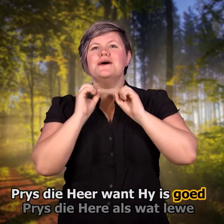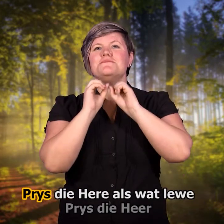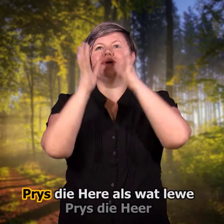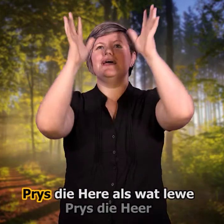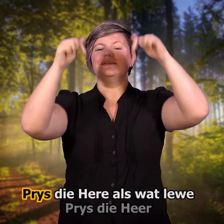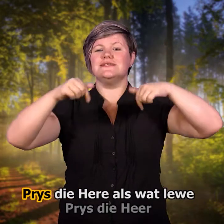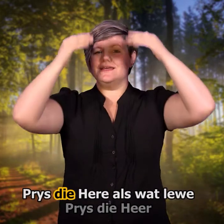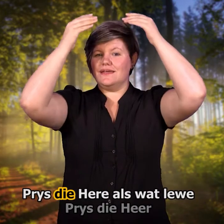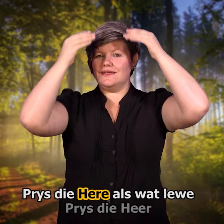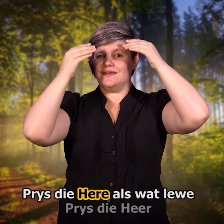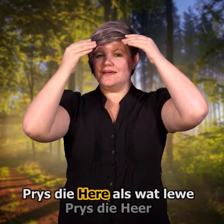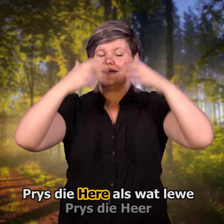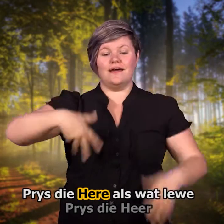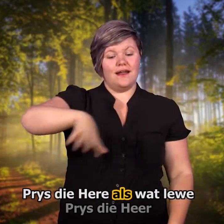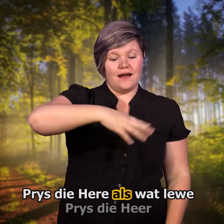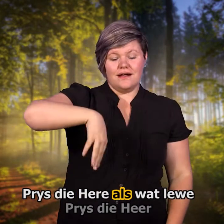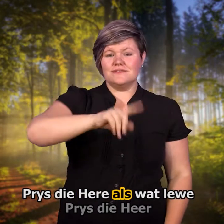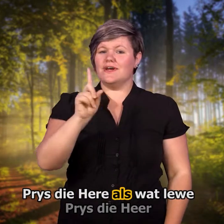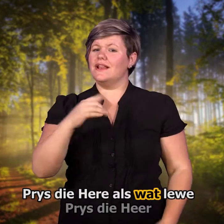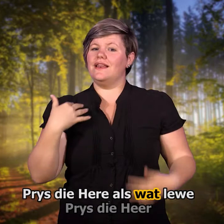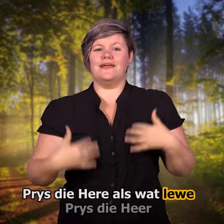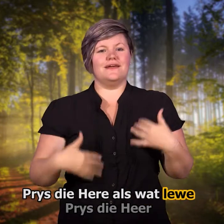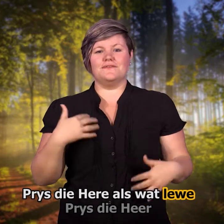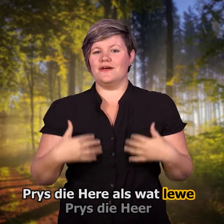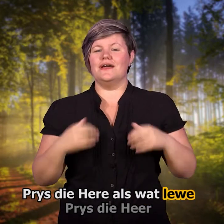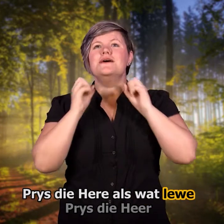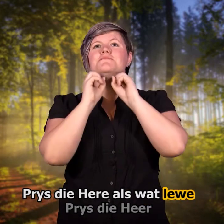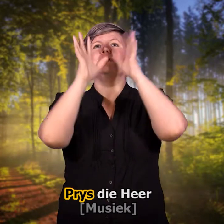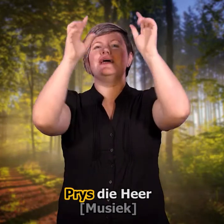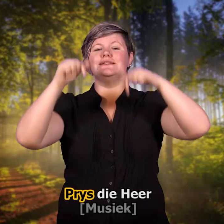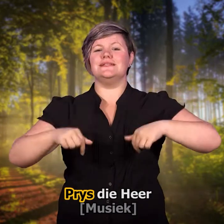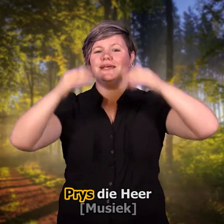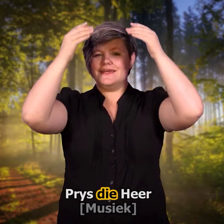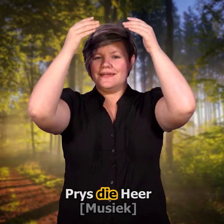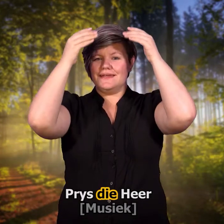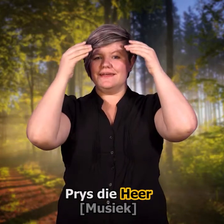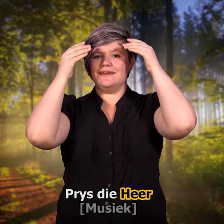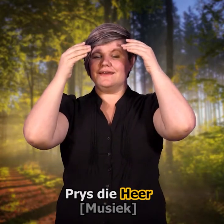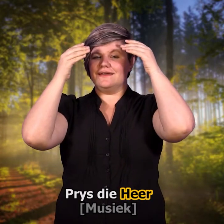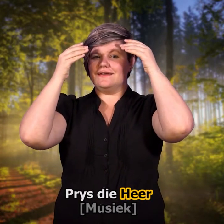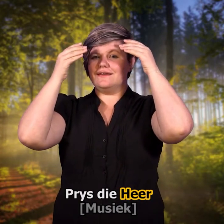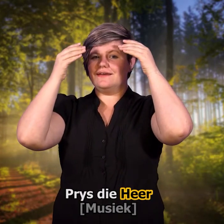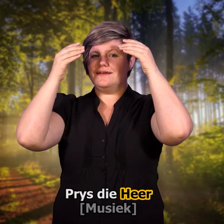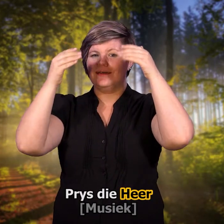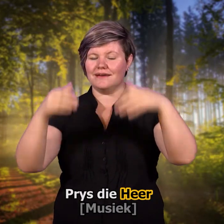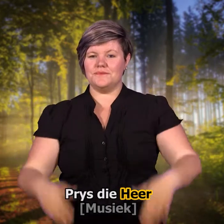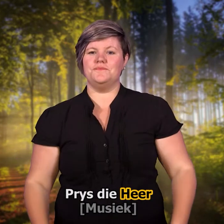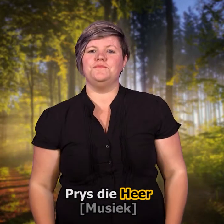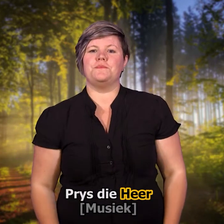Prijs die Heer, als wat lewe, prijs die Heer.